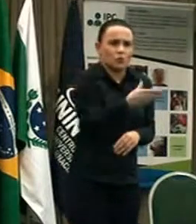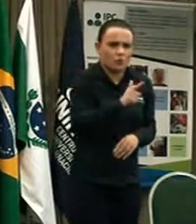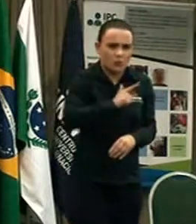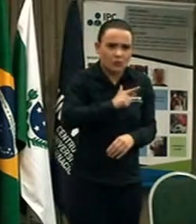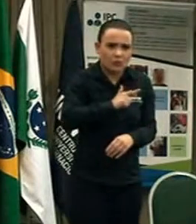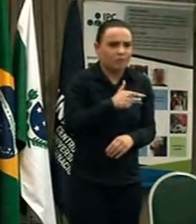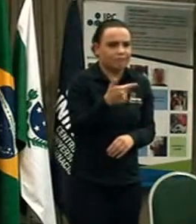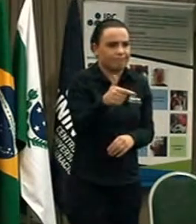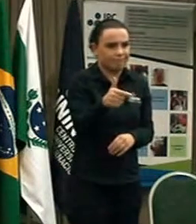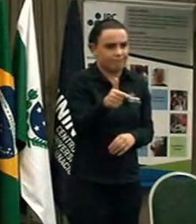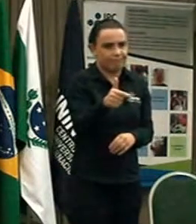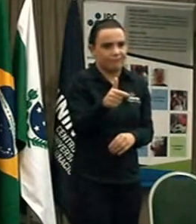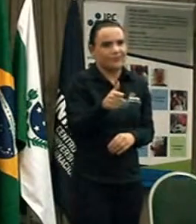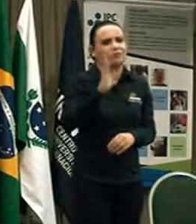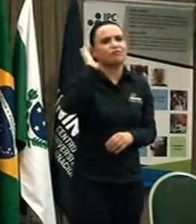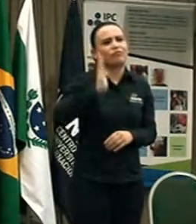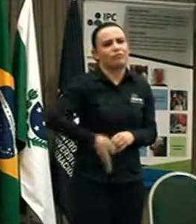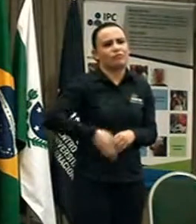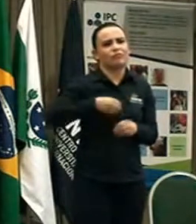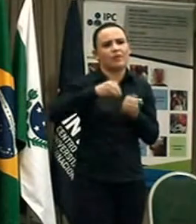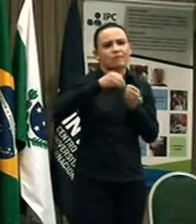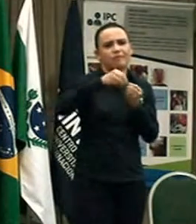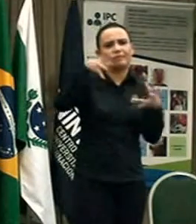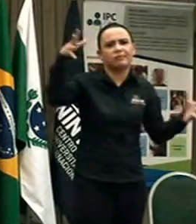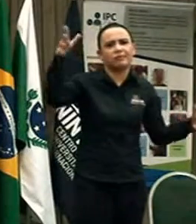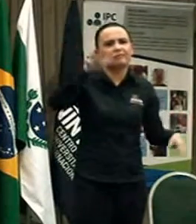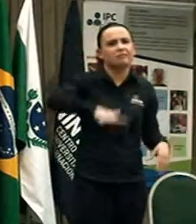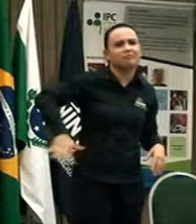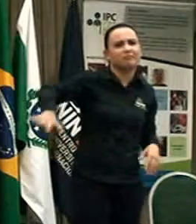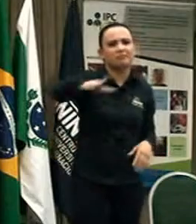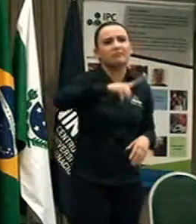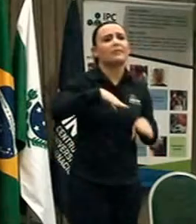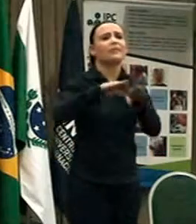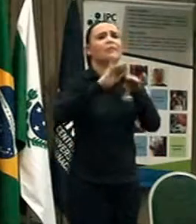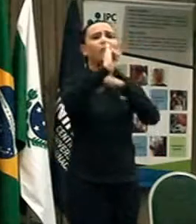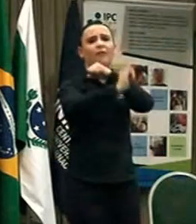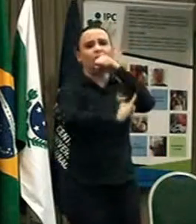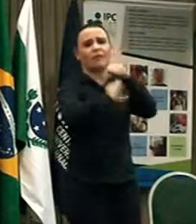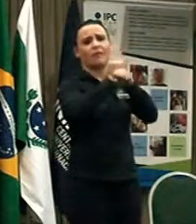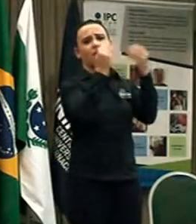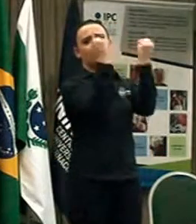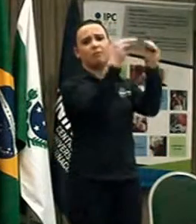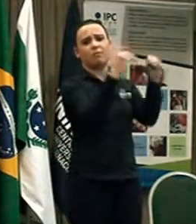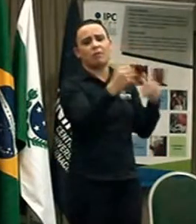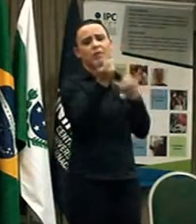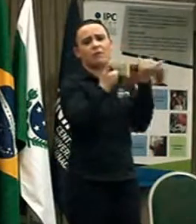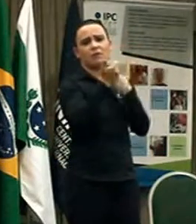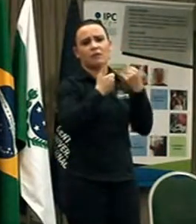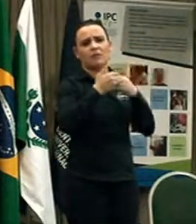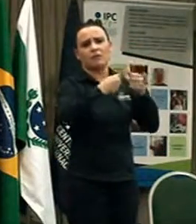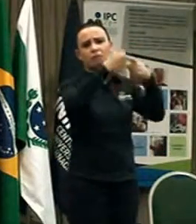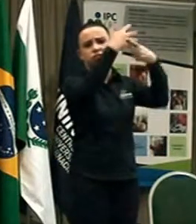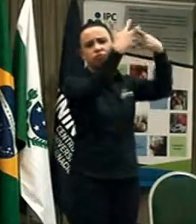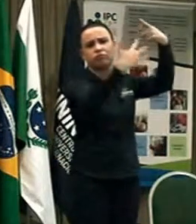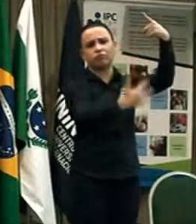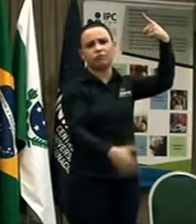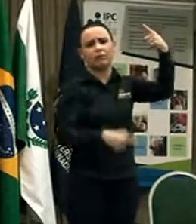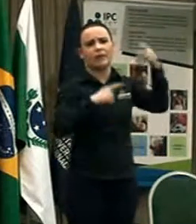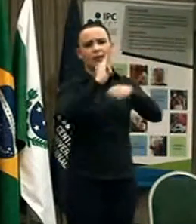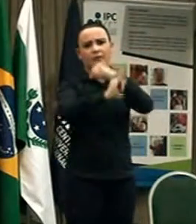assim como tudo que é realidade também está na internet. O real se tornou virtual. Do